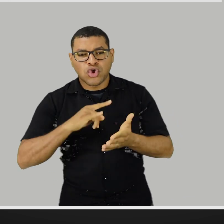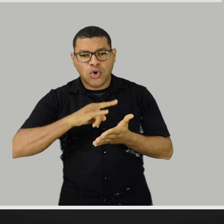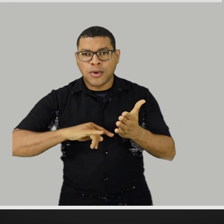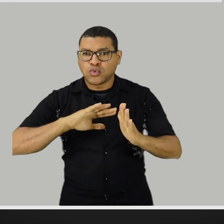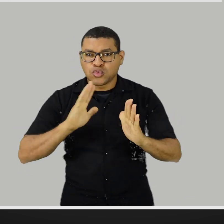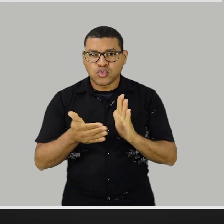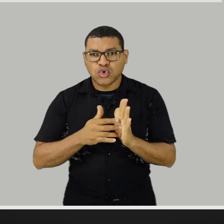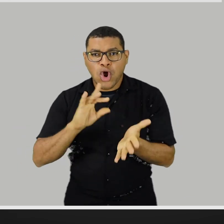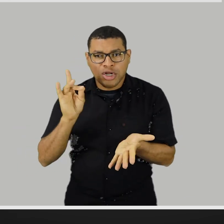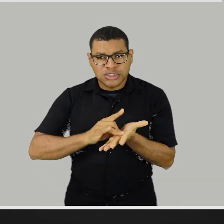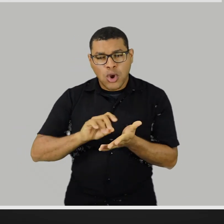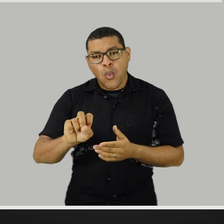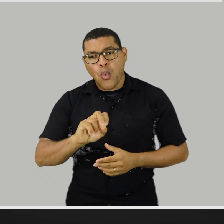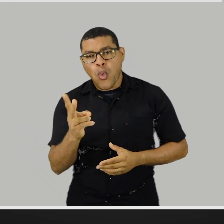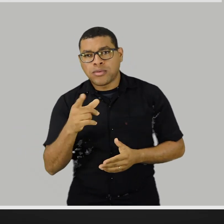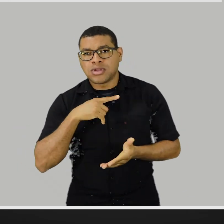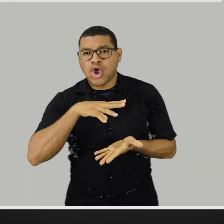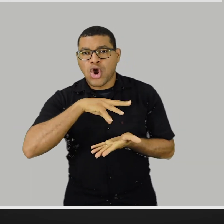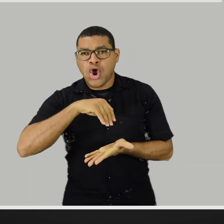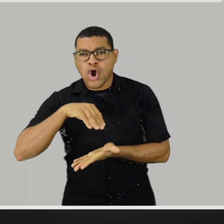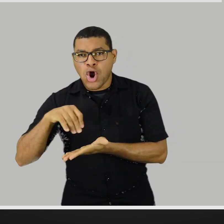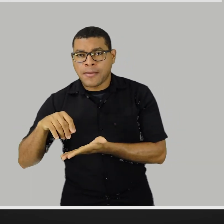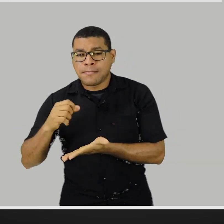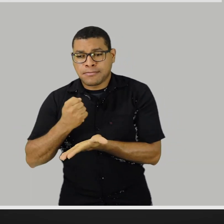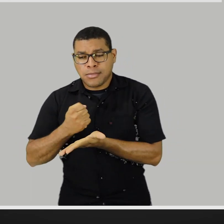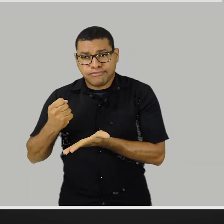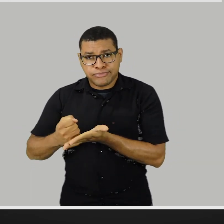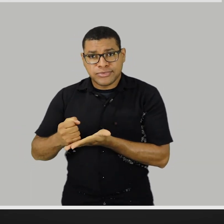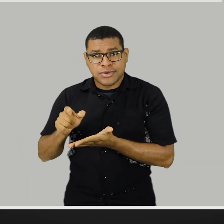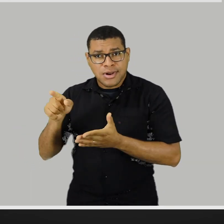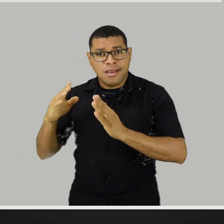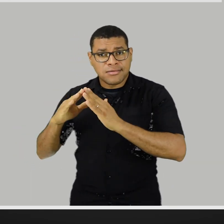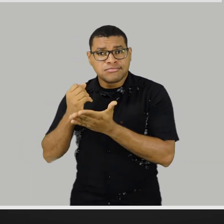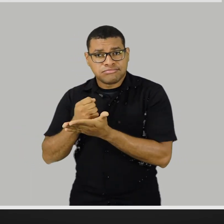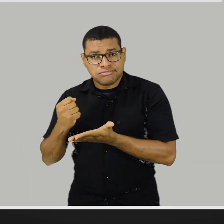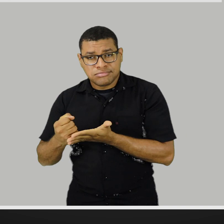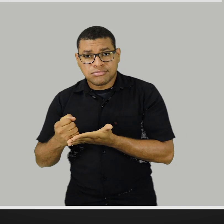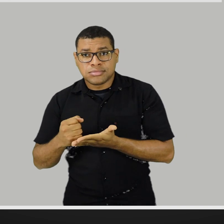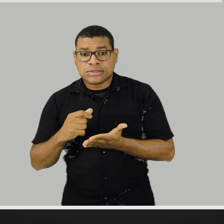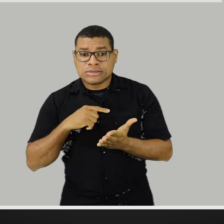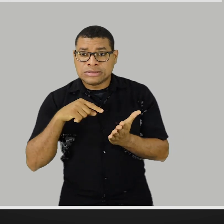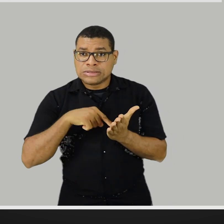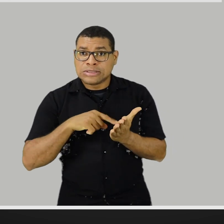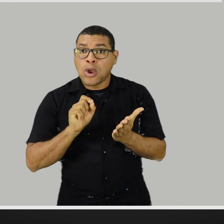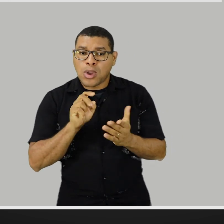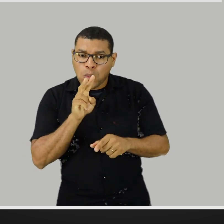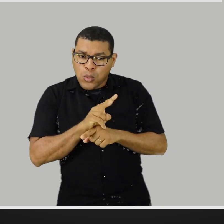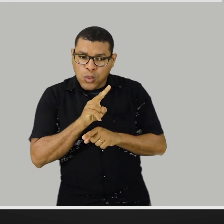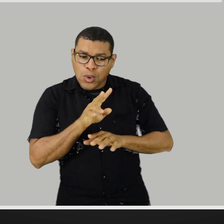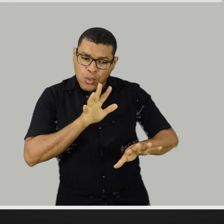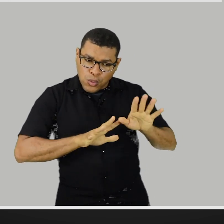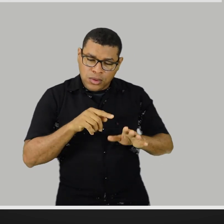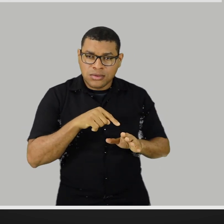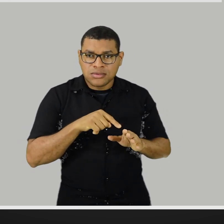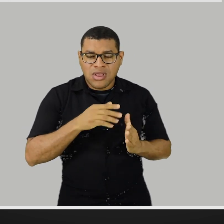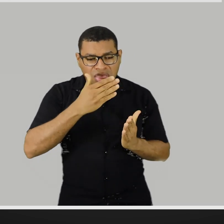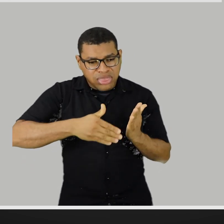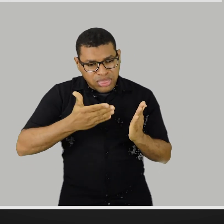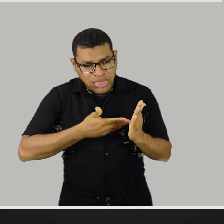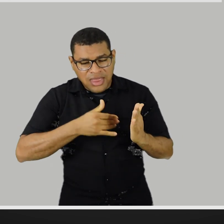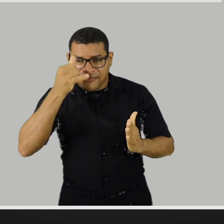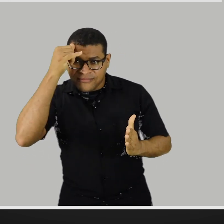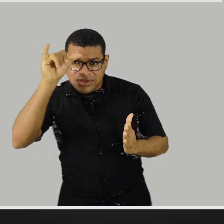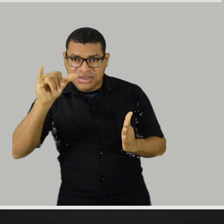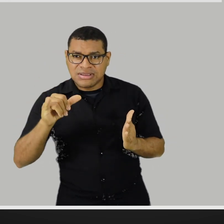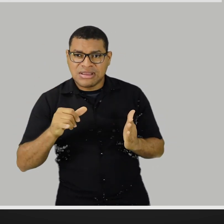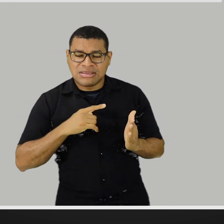ou das cópias autenticadas em cartório devidamente preservadas sem cortes ou rasuras em